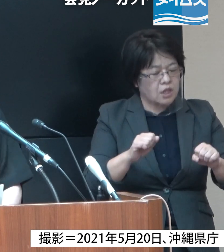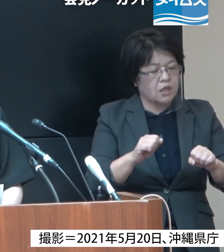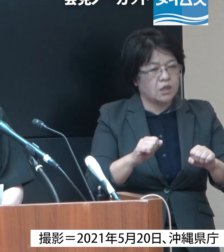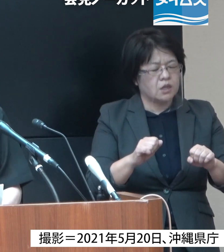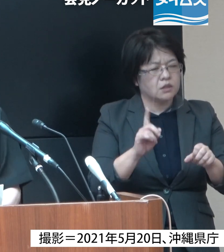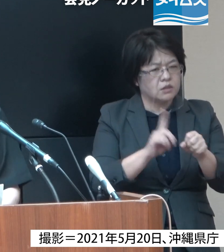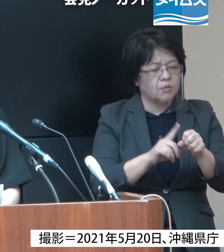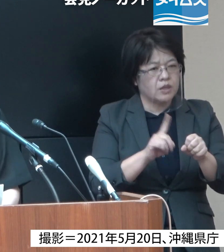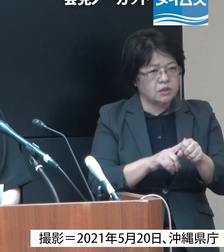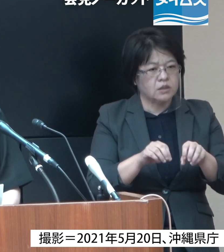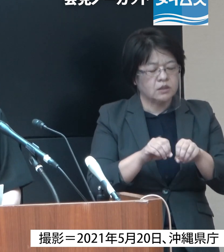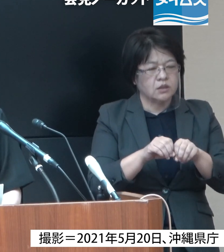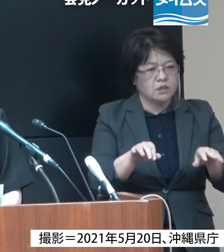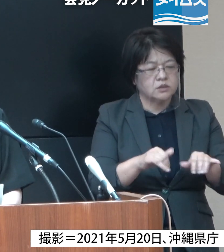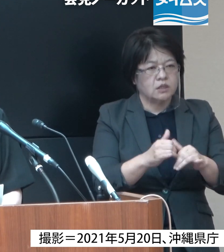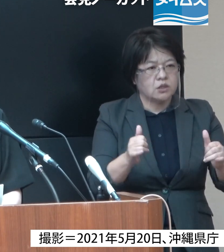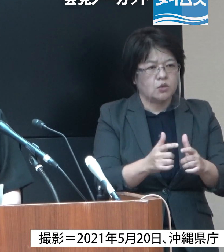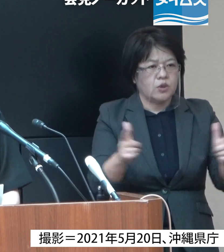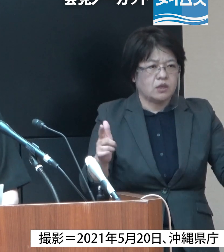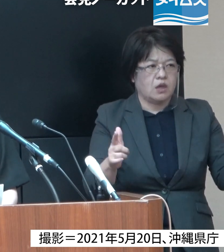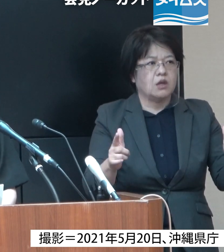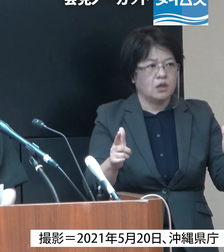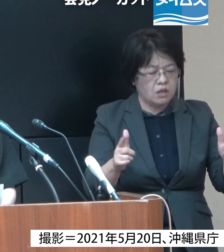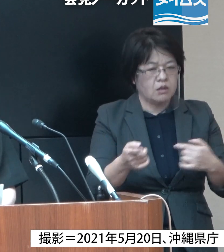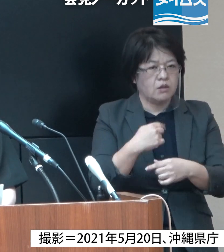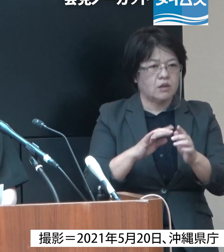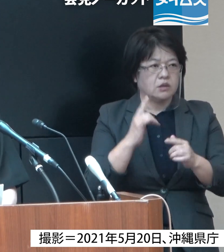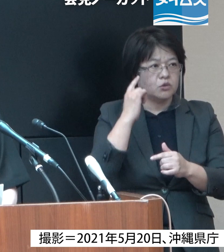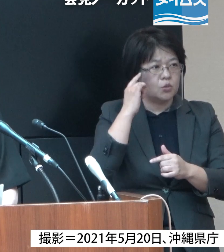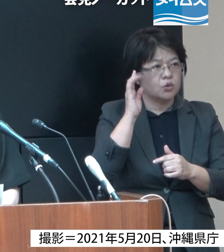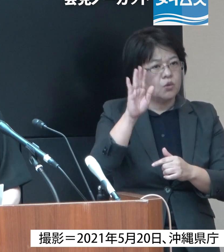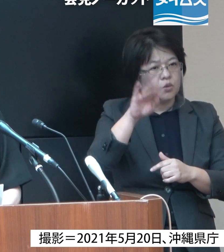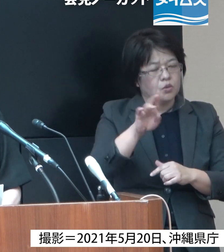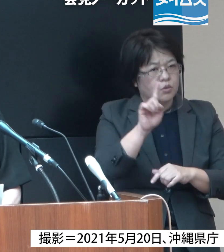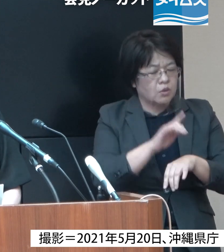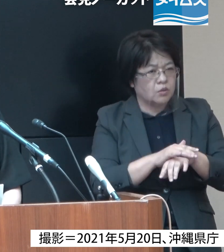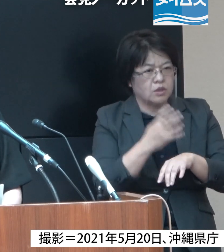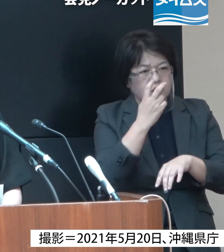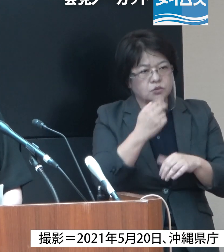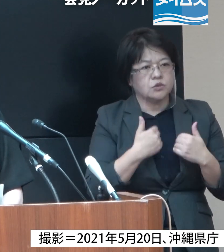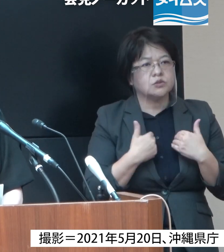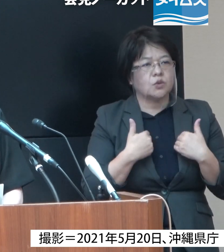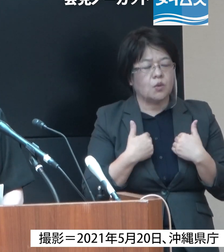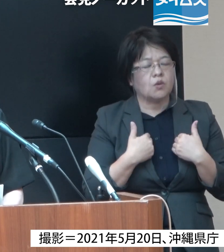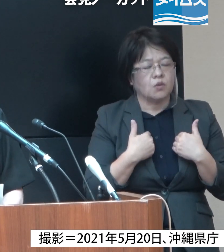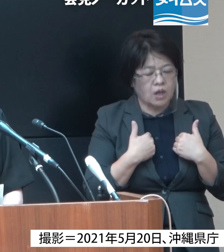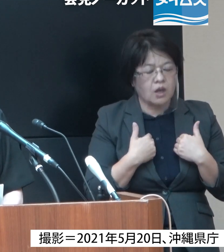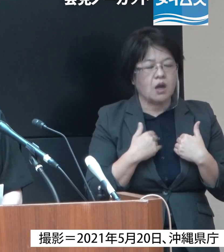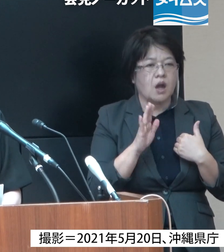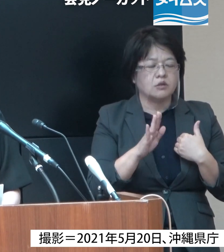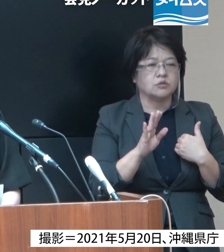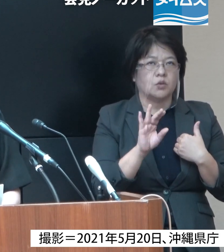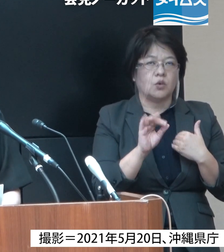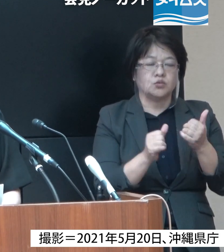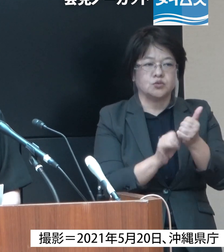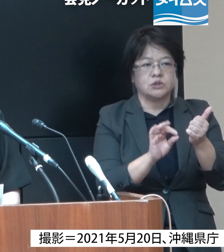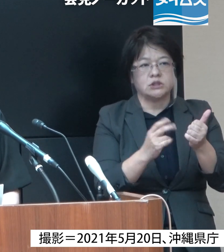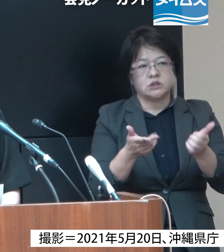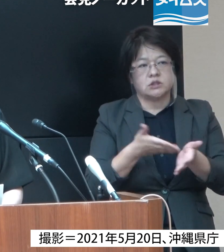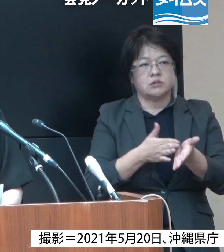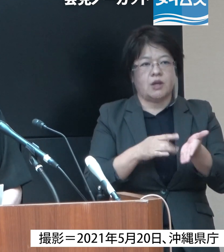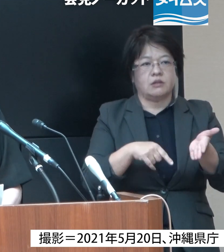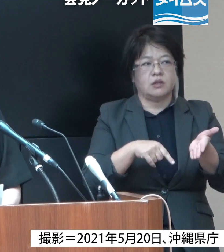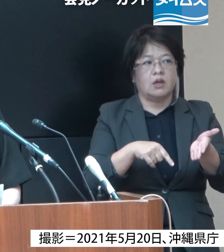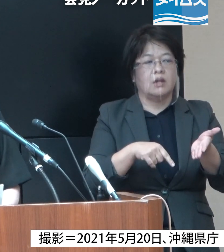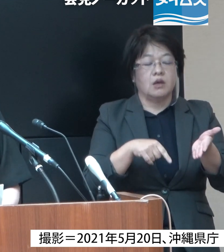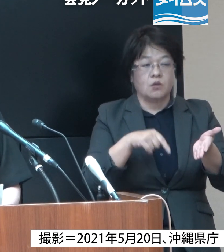関してですね、今後どうすればよかったのかということを検証しなければならないと思うというような発言があったんですけれども、知事とし